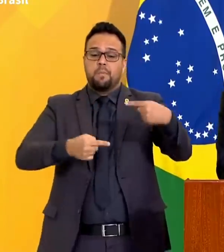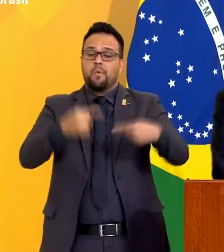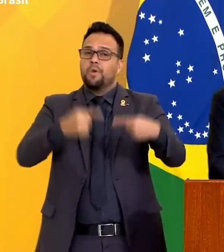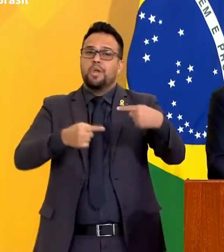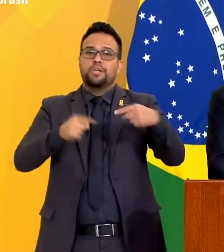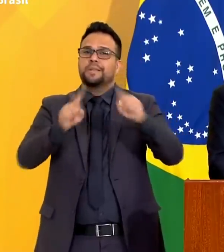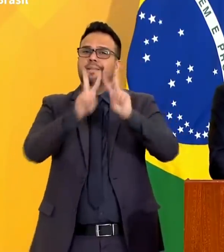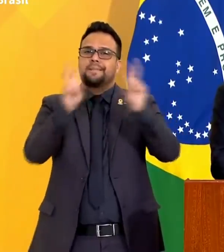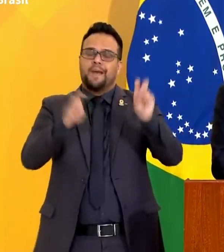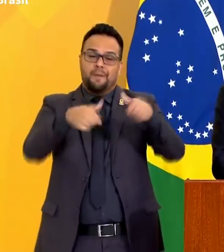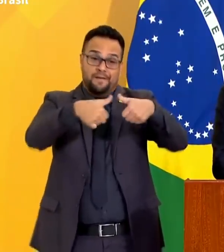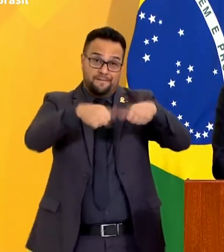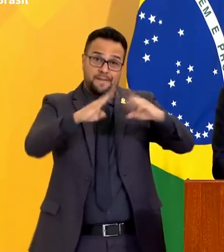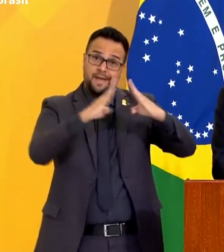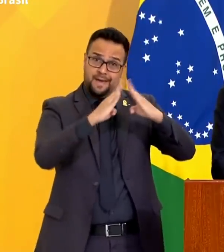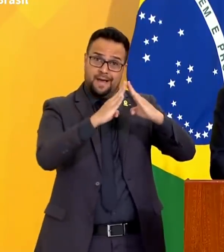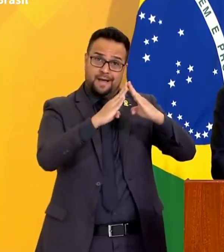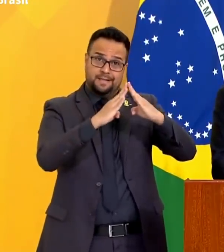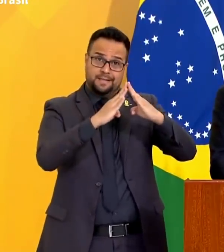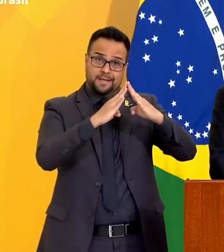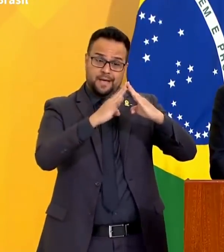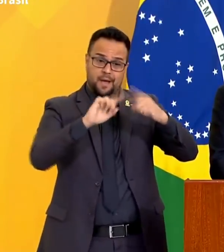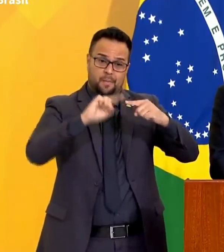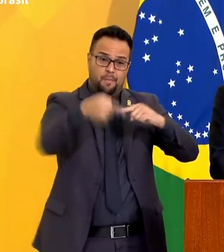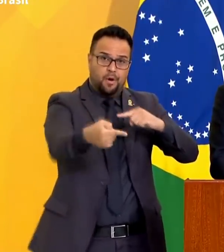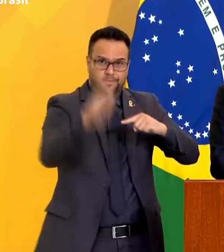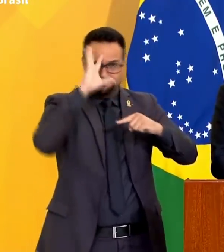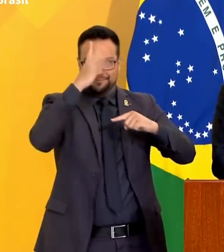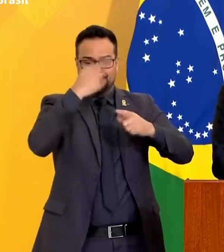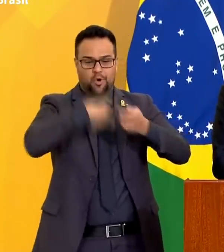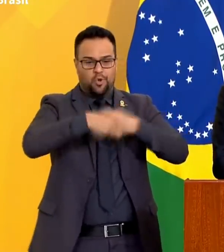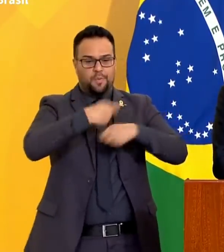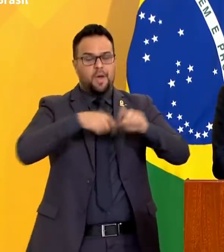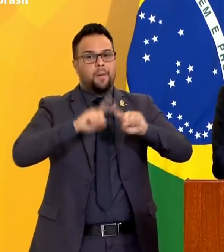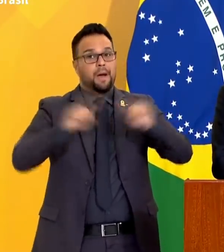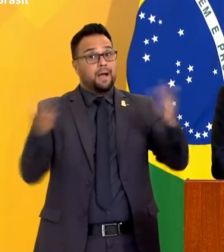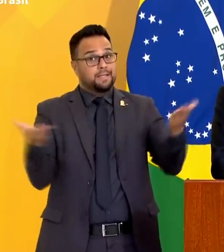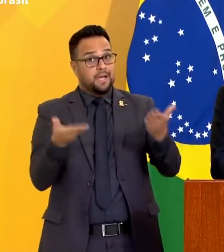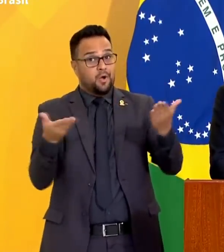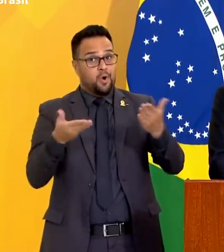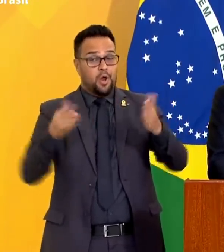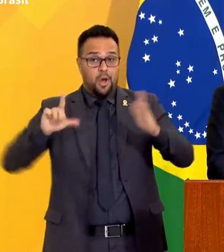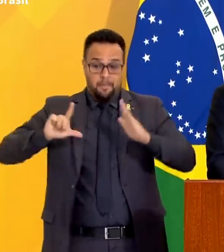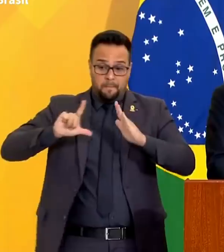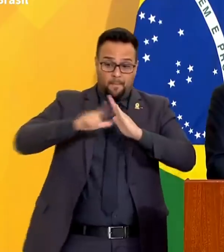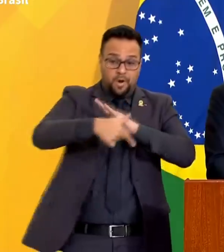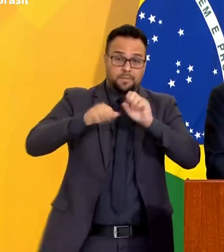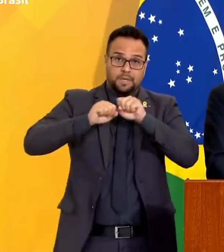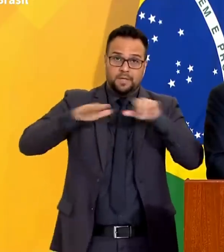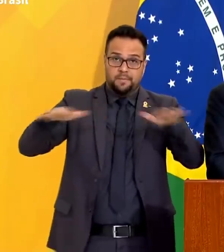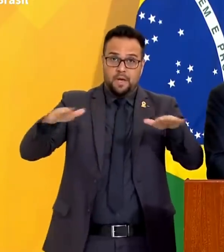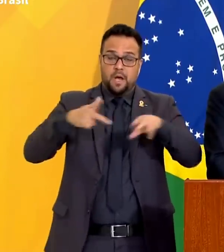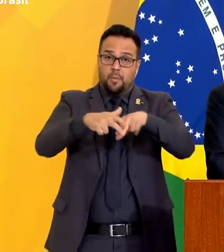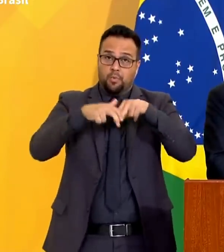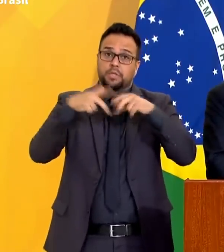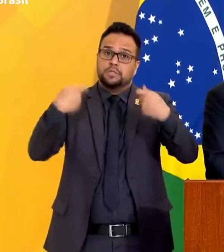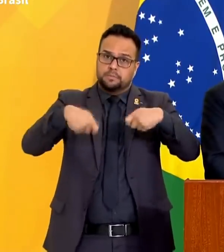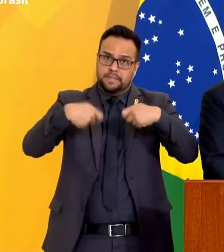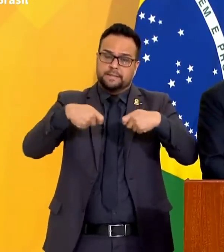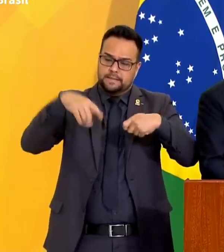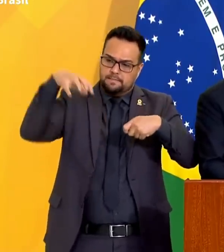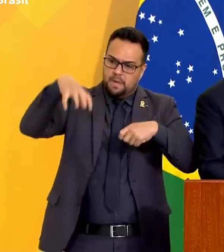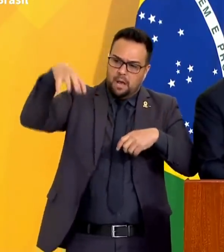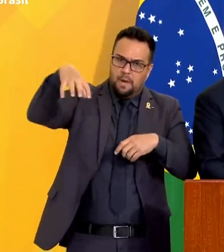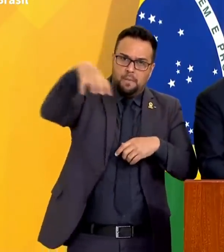é a e agora estamos a questão pós pandemia e Devemos ajudar esse atores ou